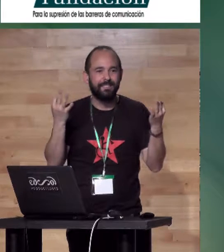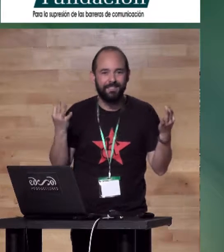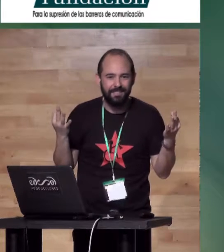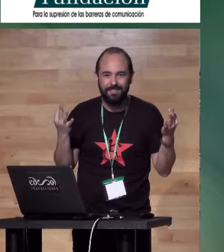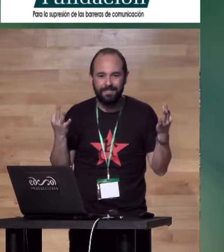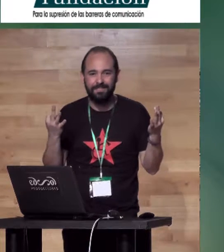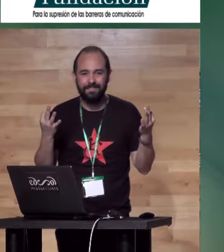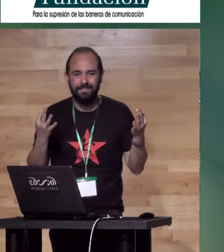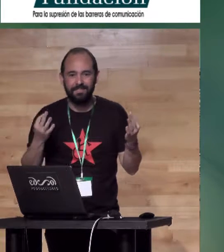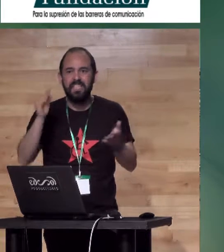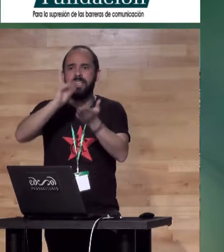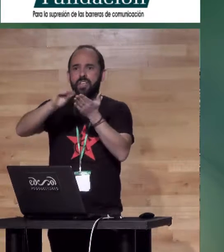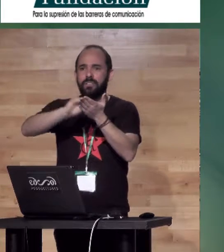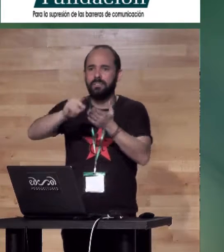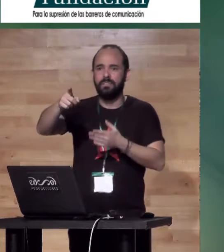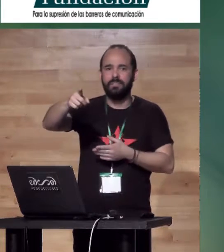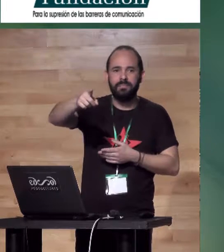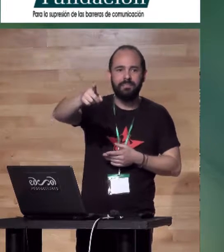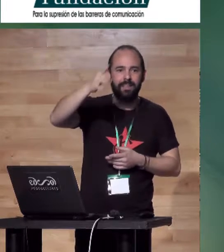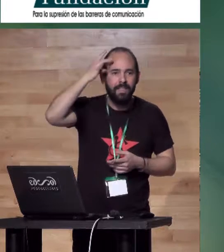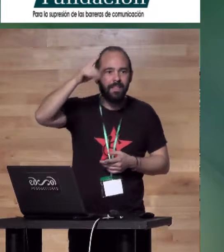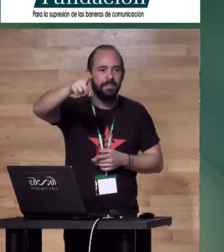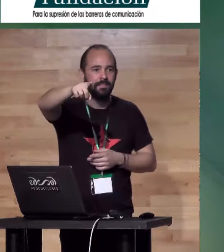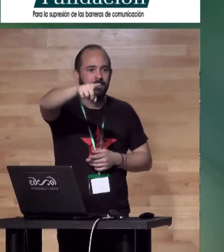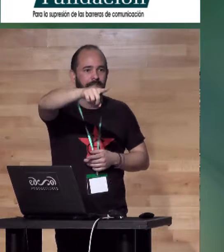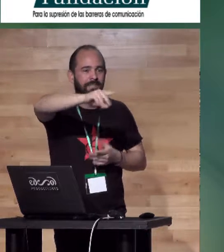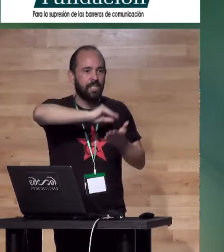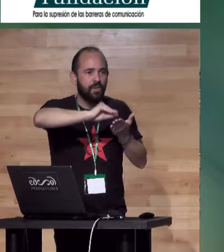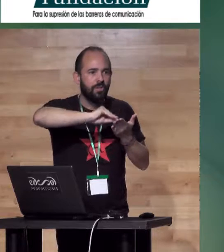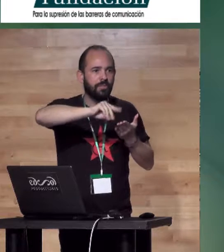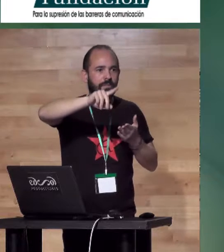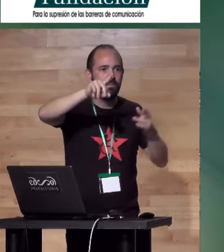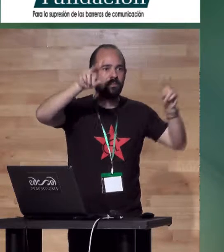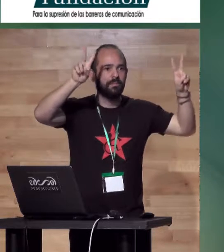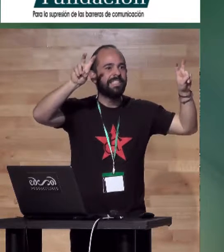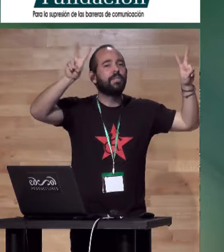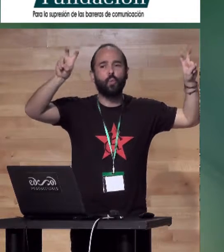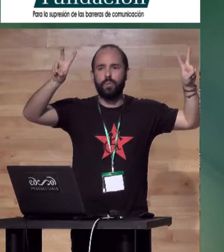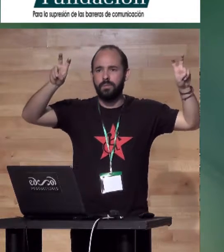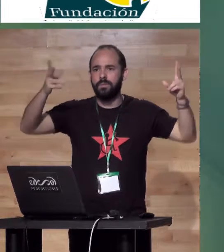guión, ¿qué creéis que es lo más importante? El guión, por un lado, decís.